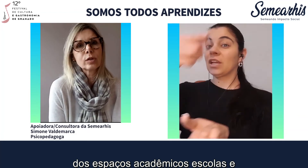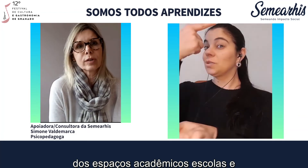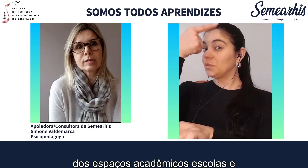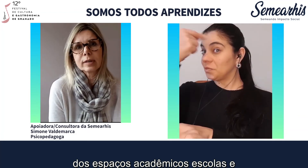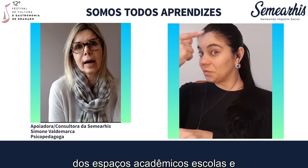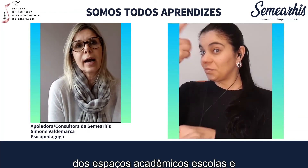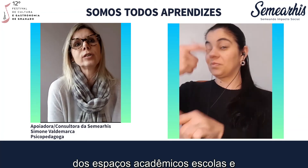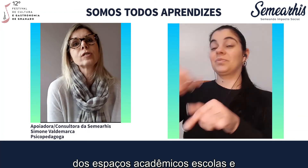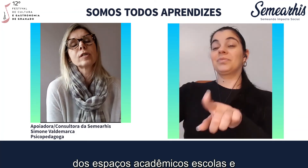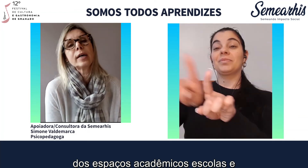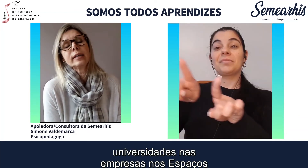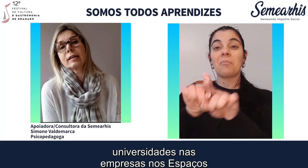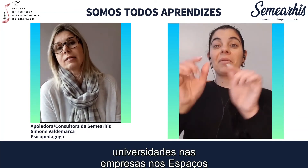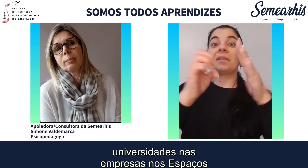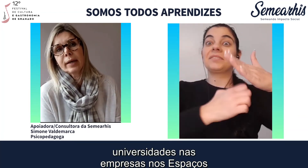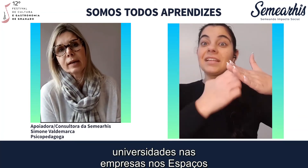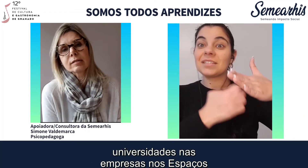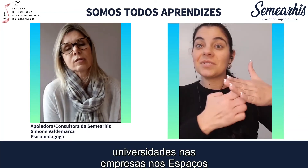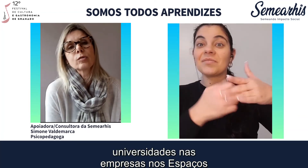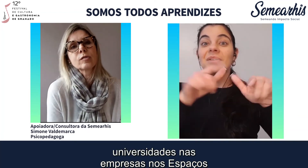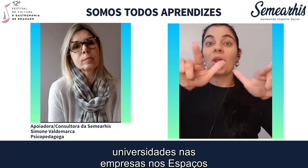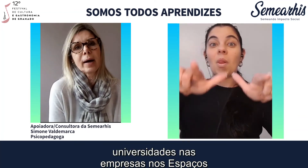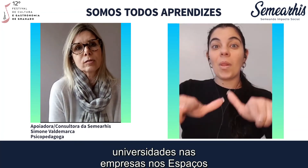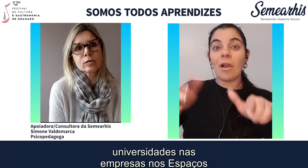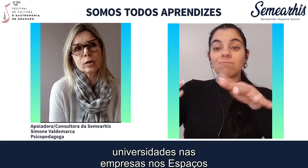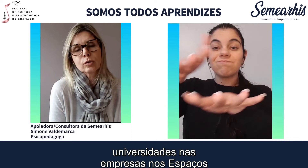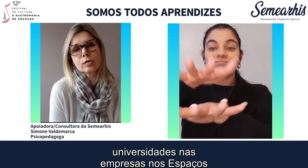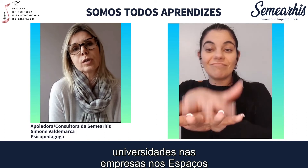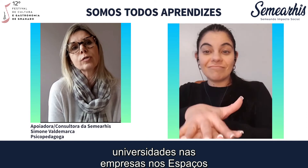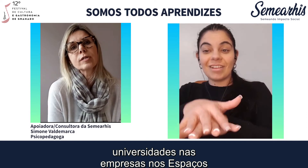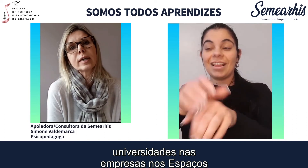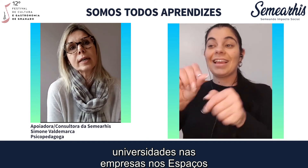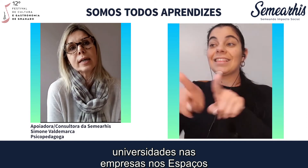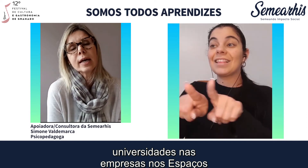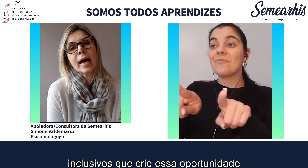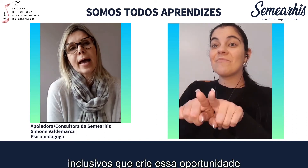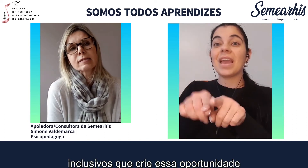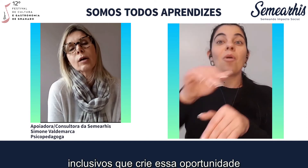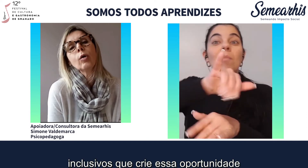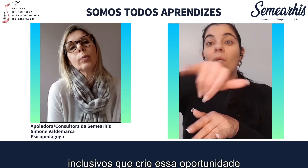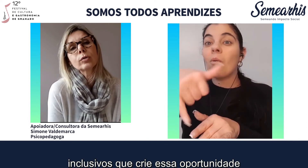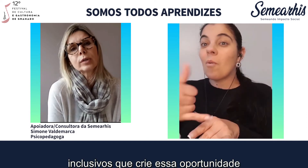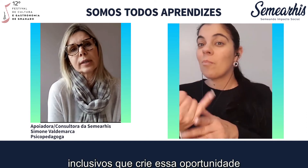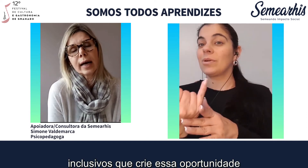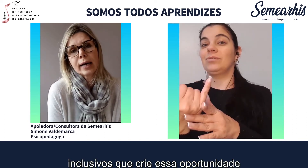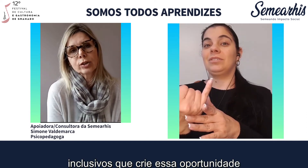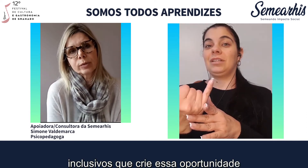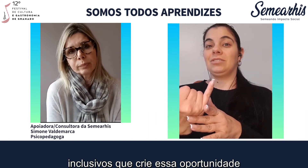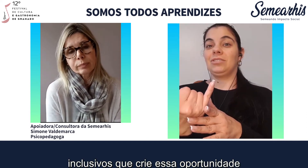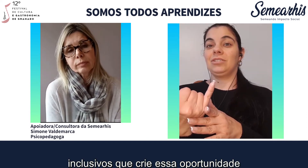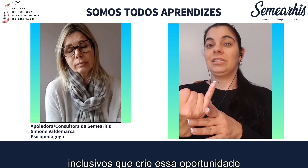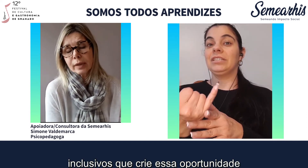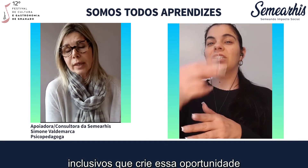escolas, universidades, nas empresas, nos espaços inclusivos, que crie essa